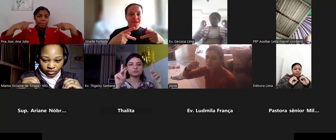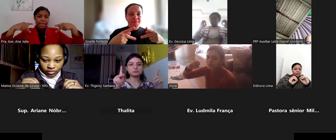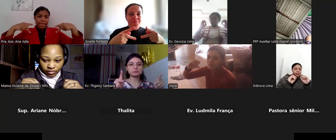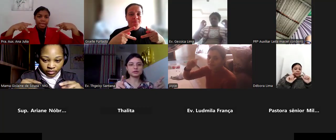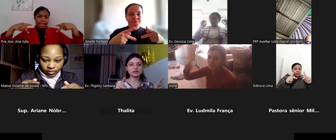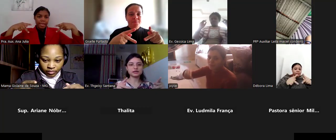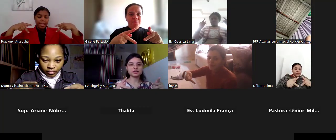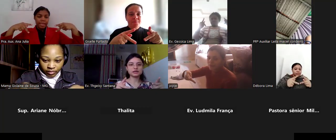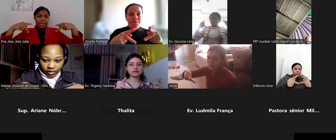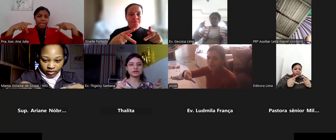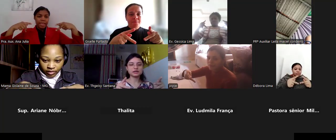P,